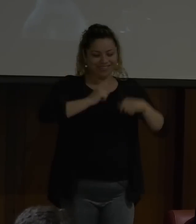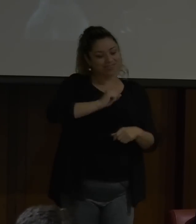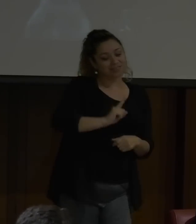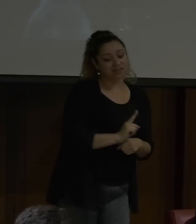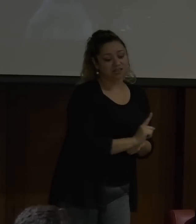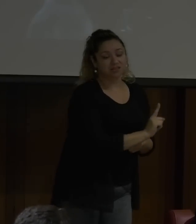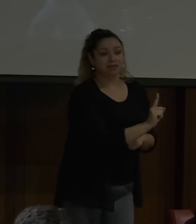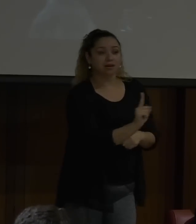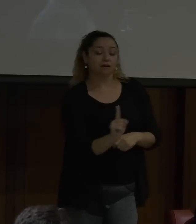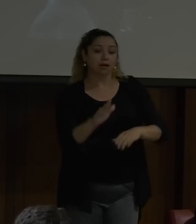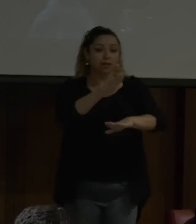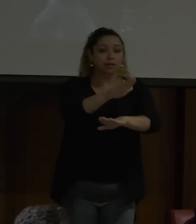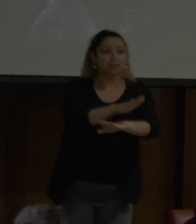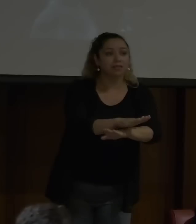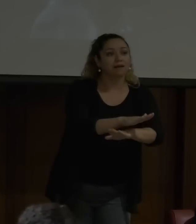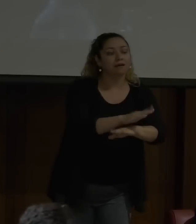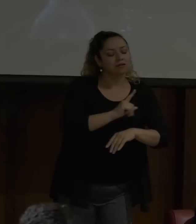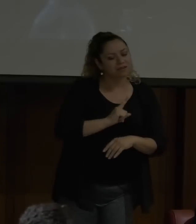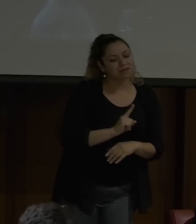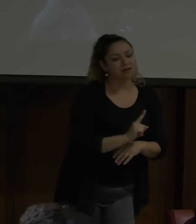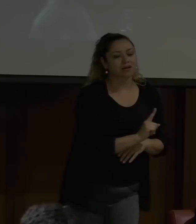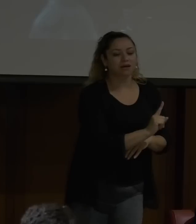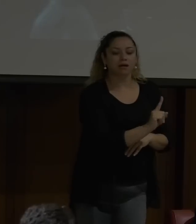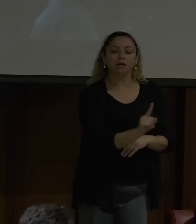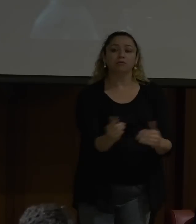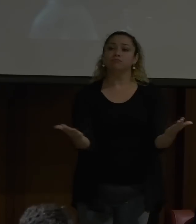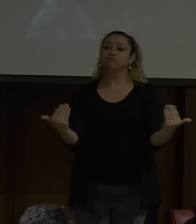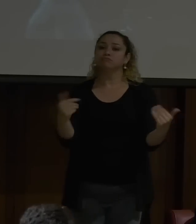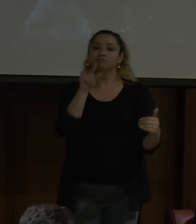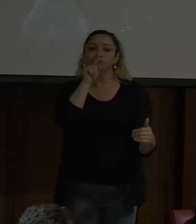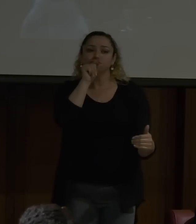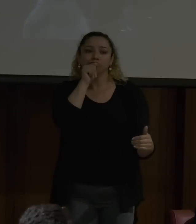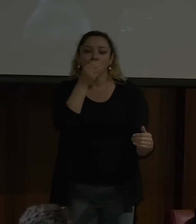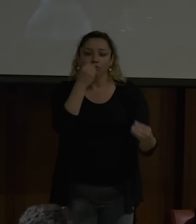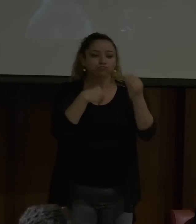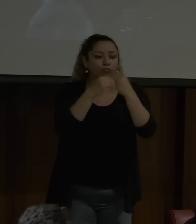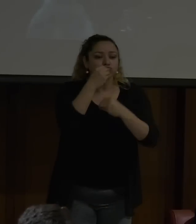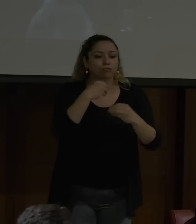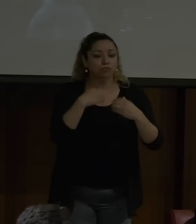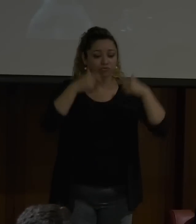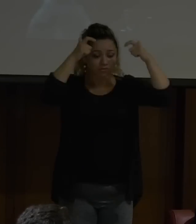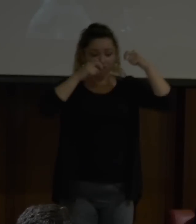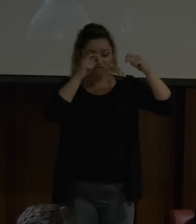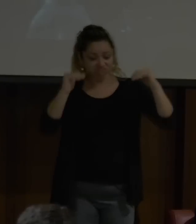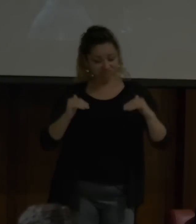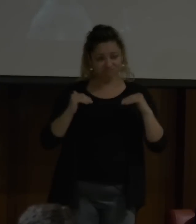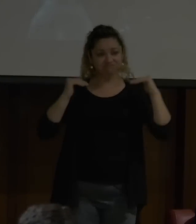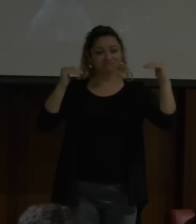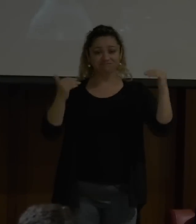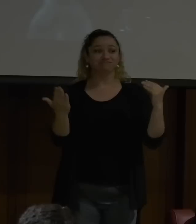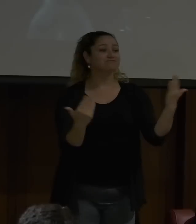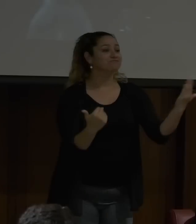serranía, hay que ponerle gallina rellena al rey es fino. Madre mía,